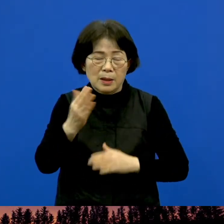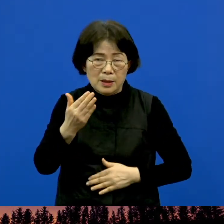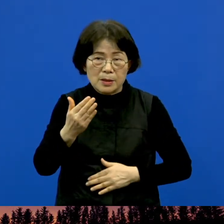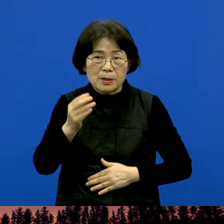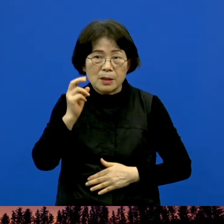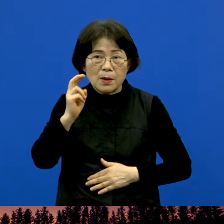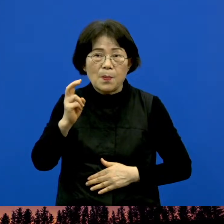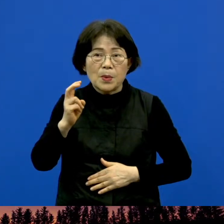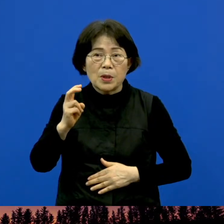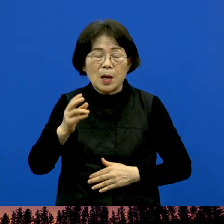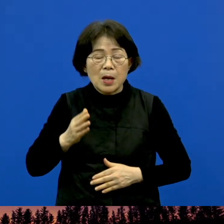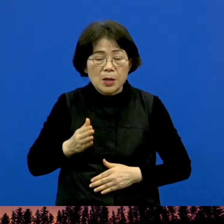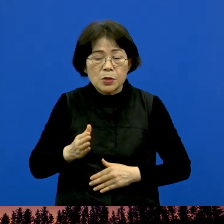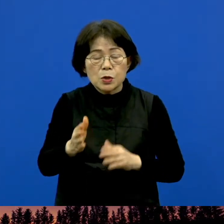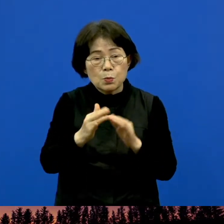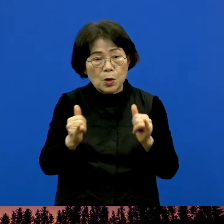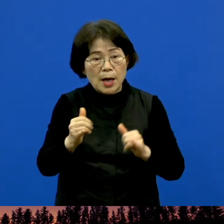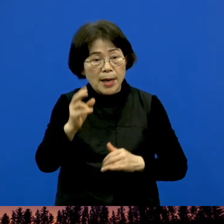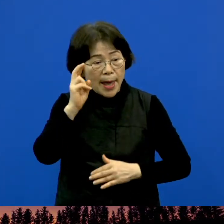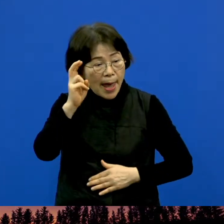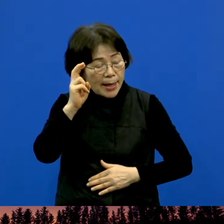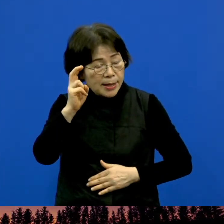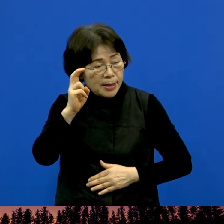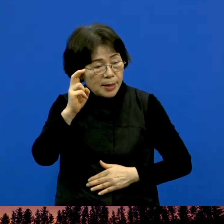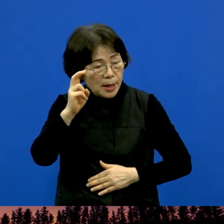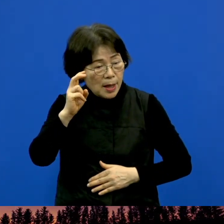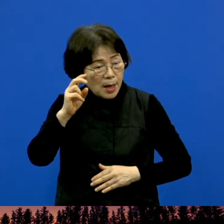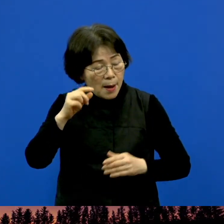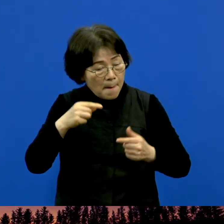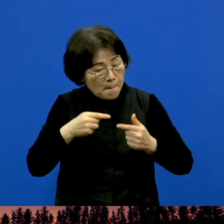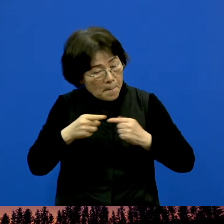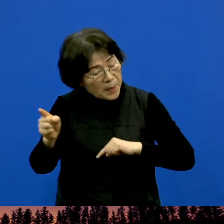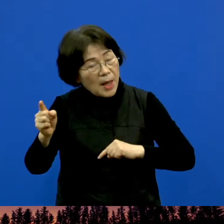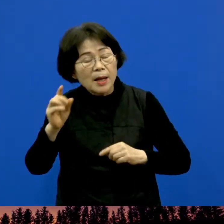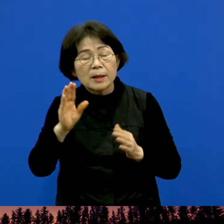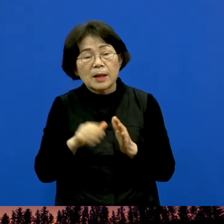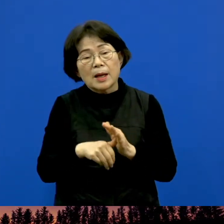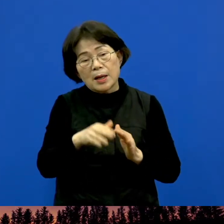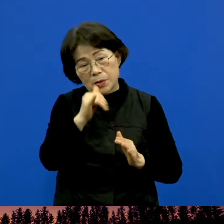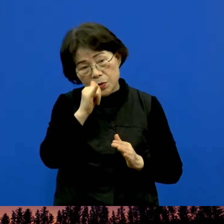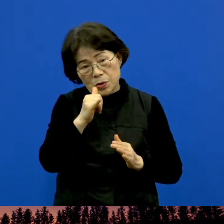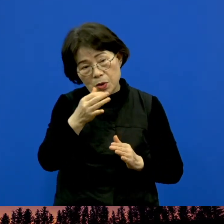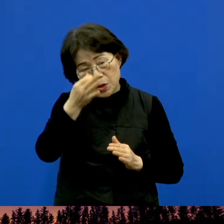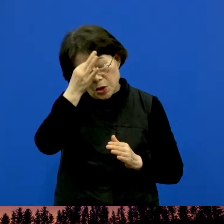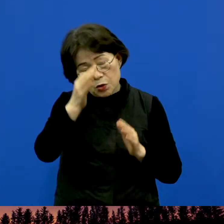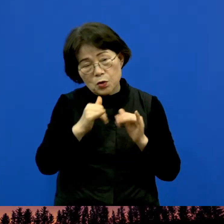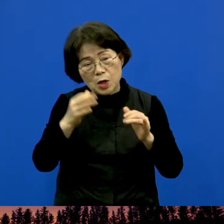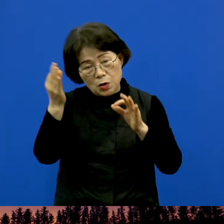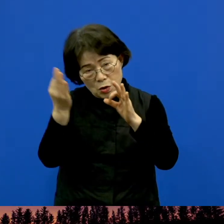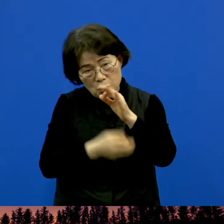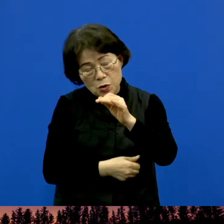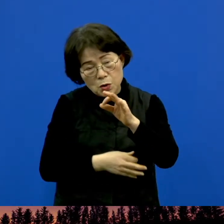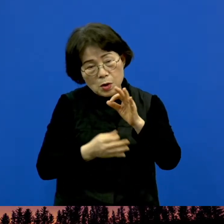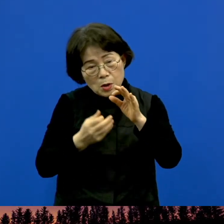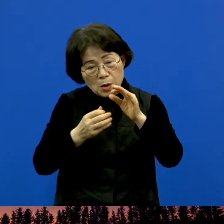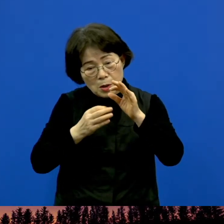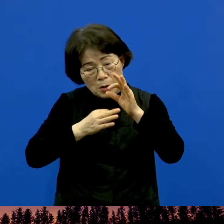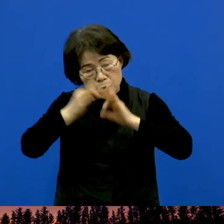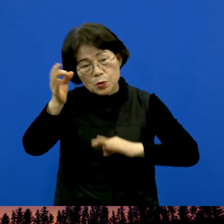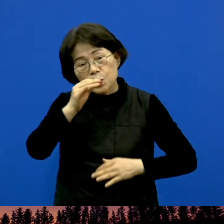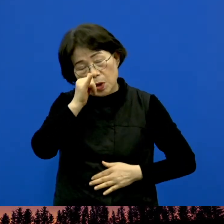여러분, 전문가의 예측이 부순할 때가 있거든요. 기술자들도 아무리 기술자도 실수하는 거죠. 또 돌발 변수가